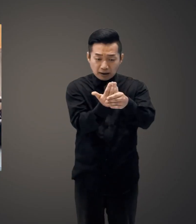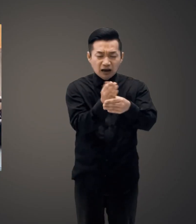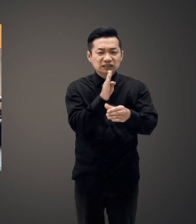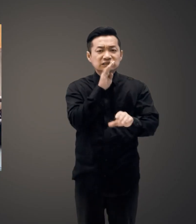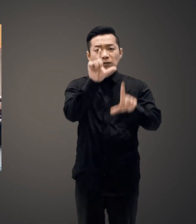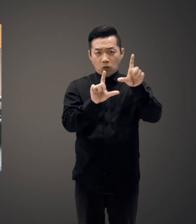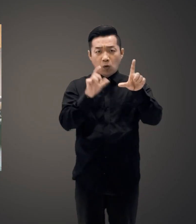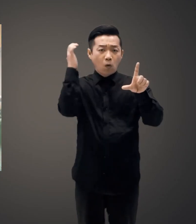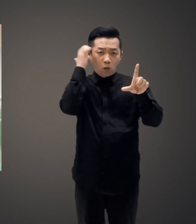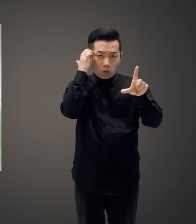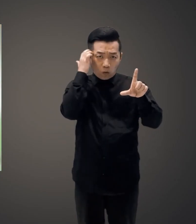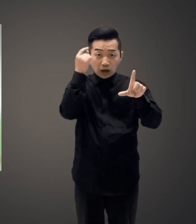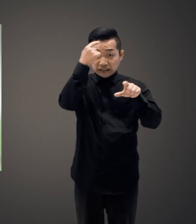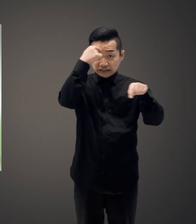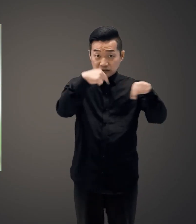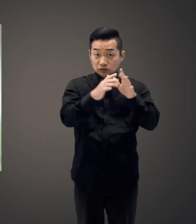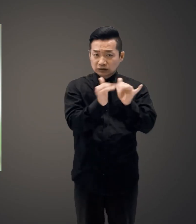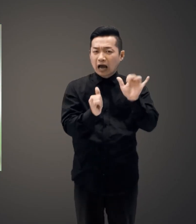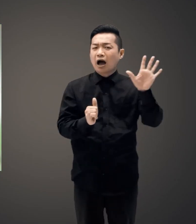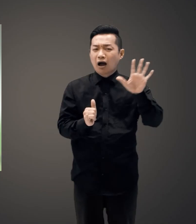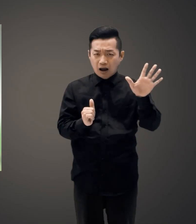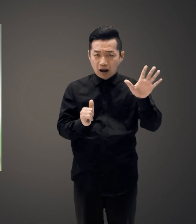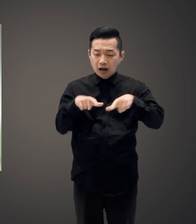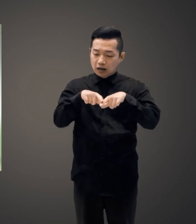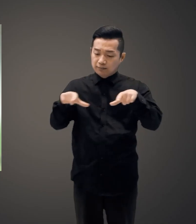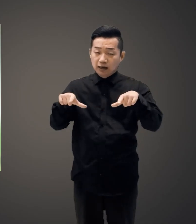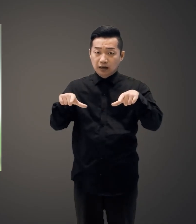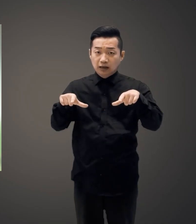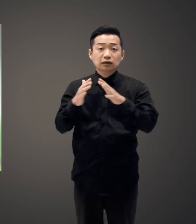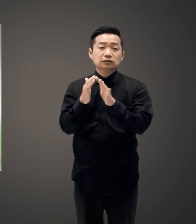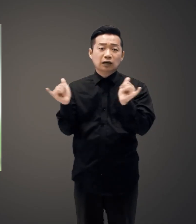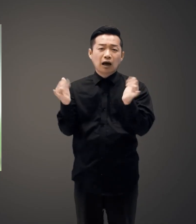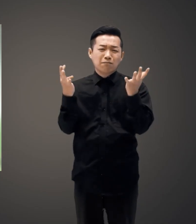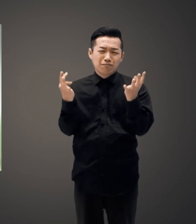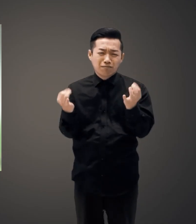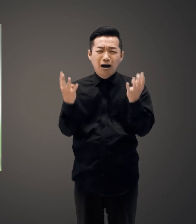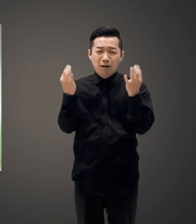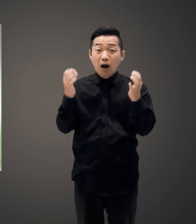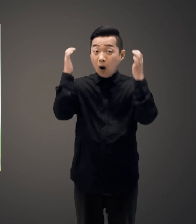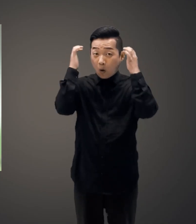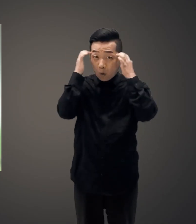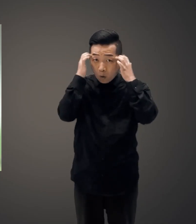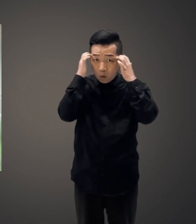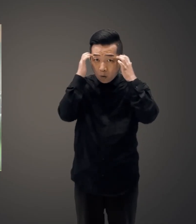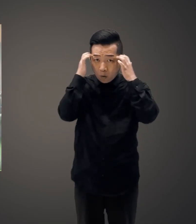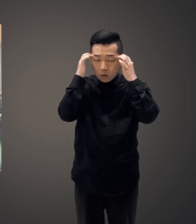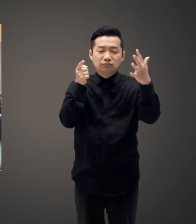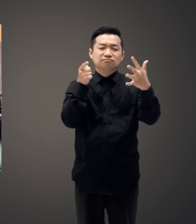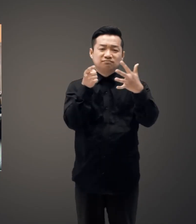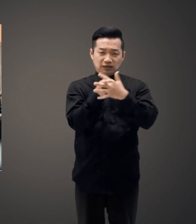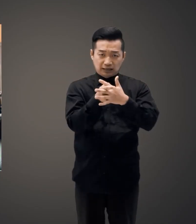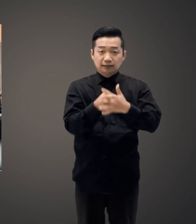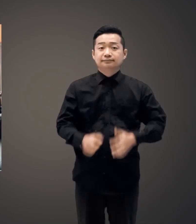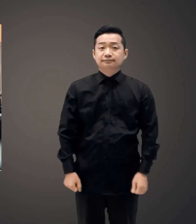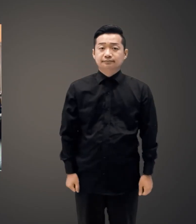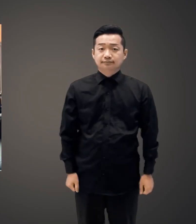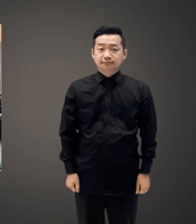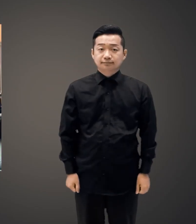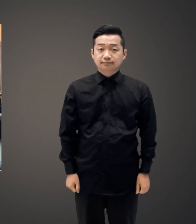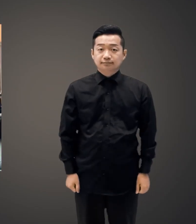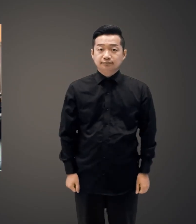고통, 그 속에서 지도자 같은 사람들이 아닌 일반 사람들이 얼마나 많은 것들을 겪고 있는지 단 한 번에 알 수 있었습니다.